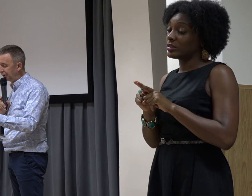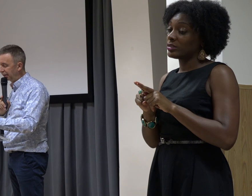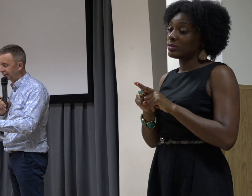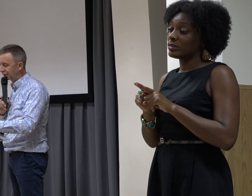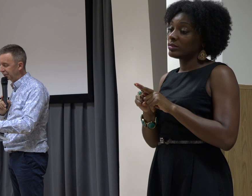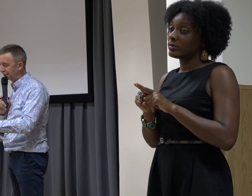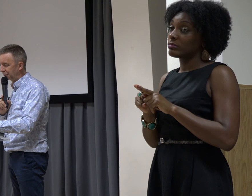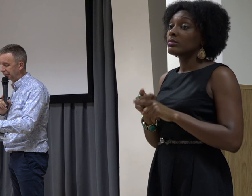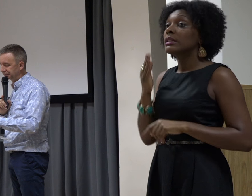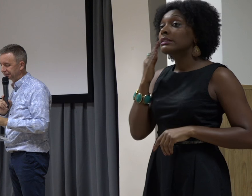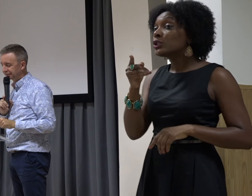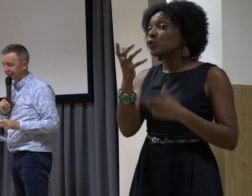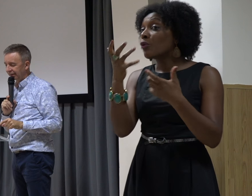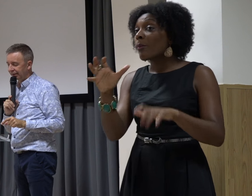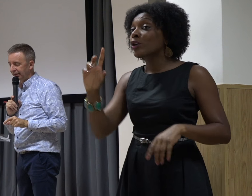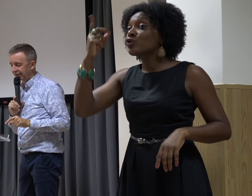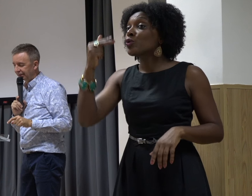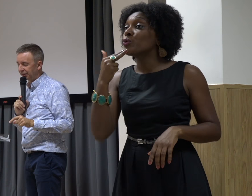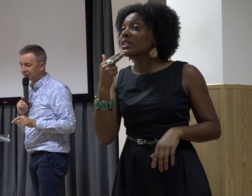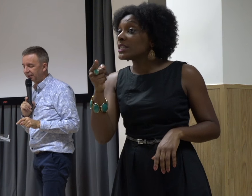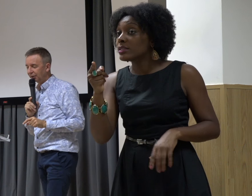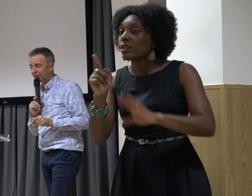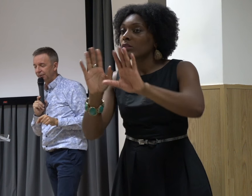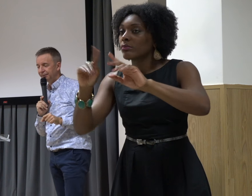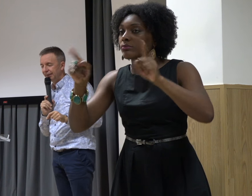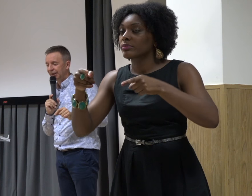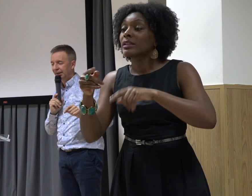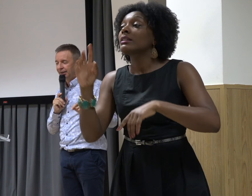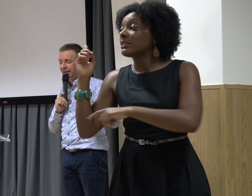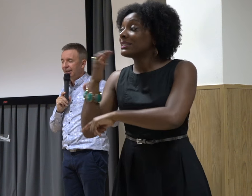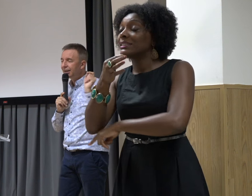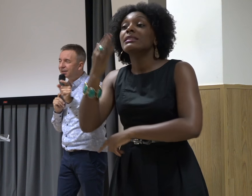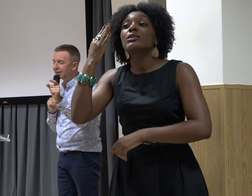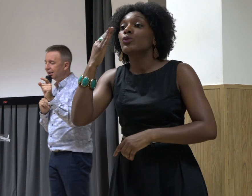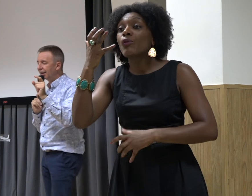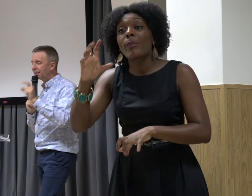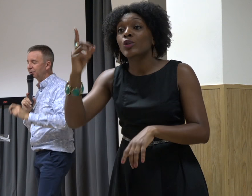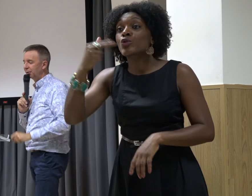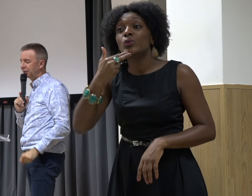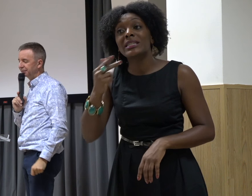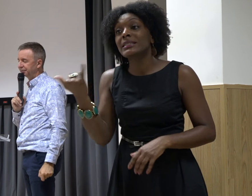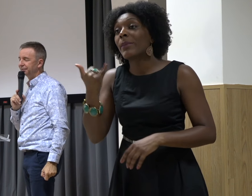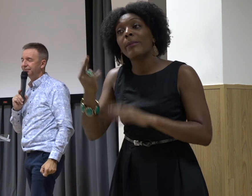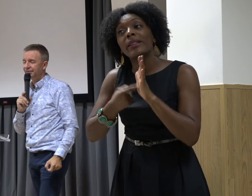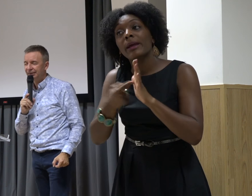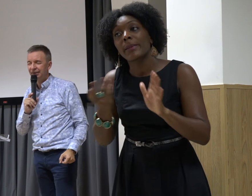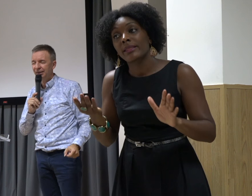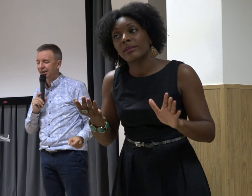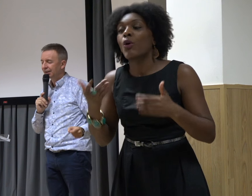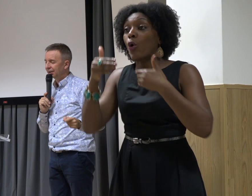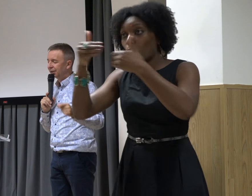Le dis pas si jamais tu ne veux pas, parce que ça t'engage. Ici et maintenant,